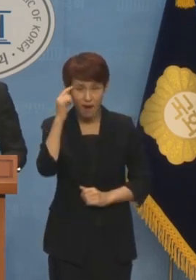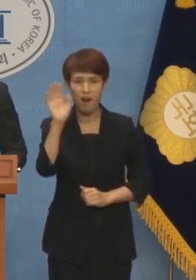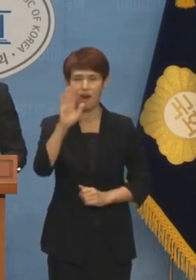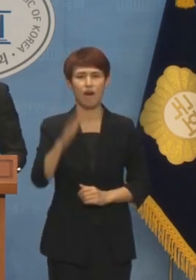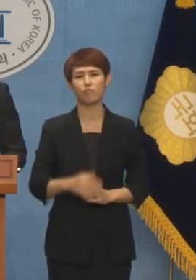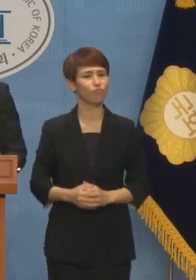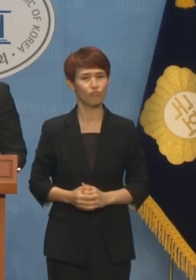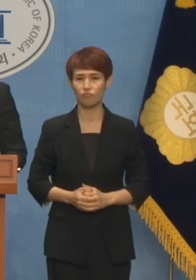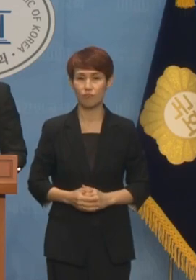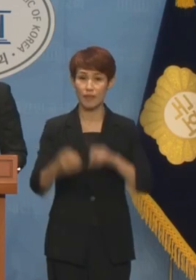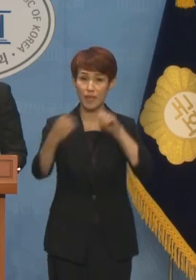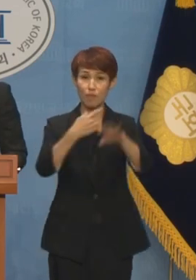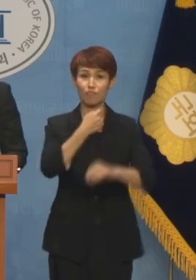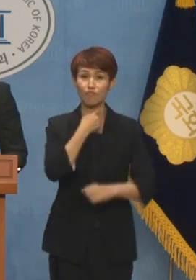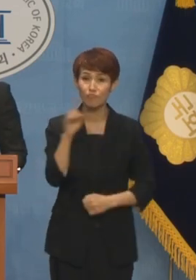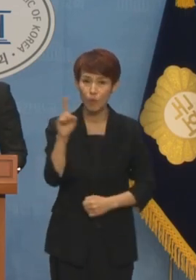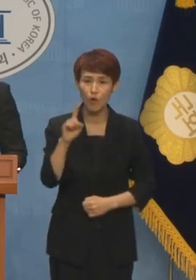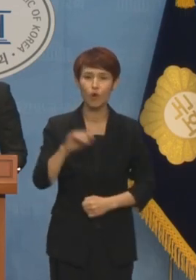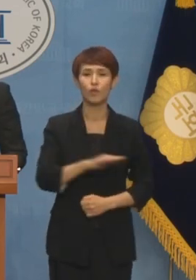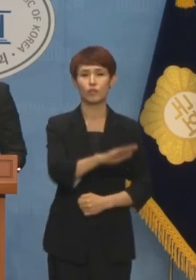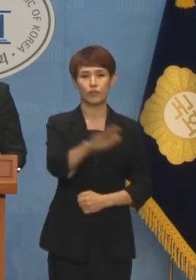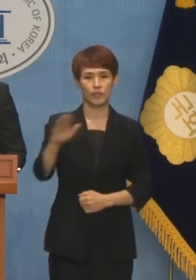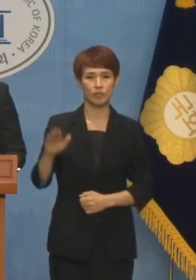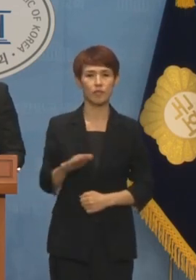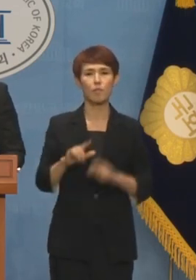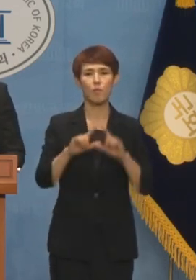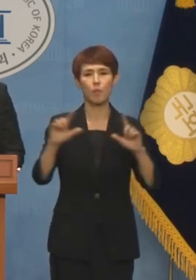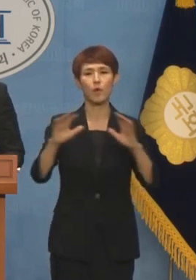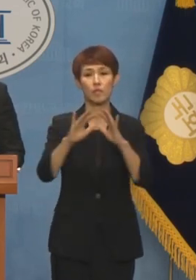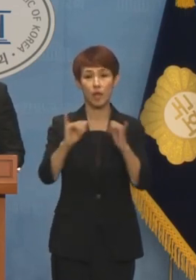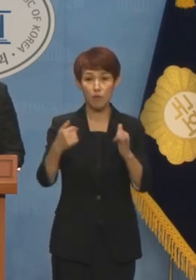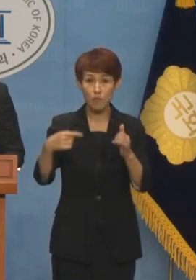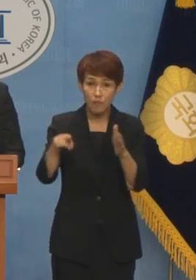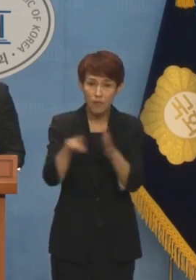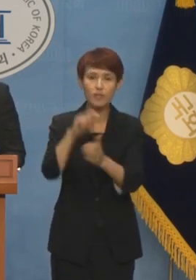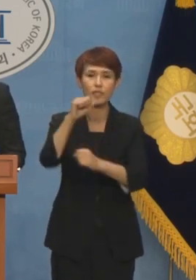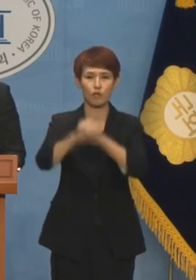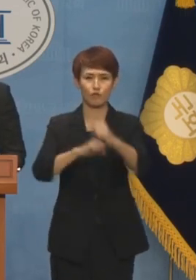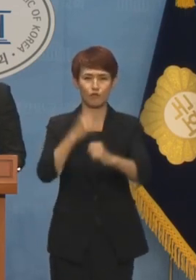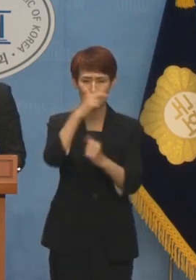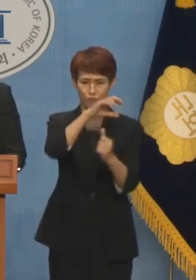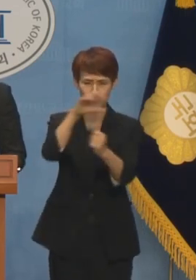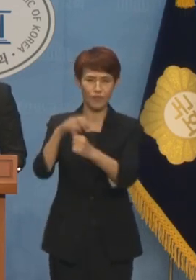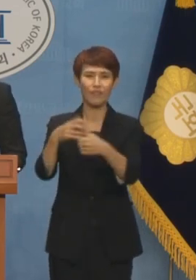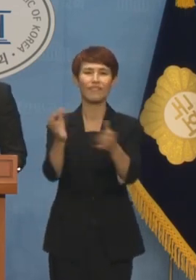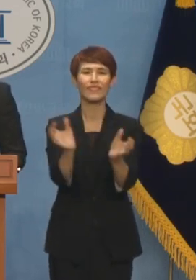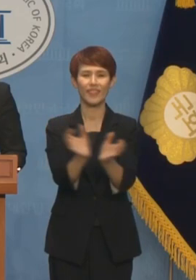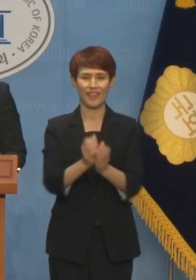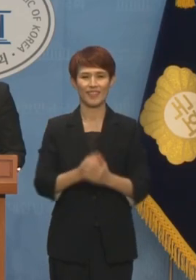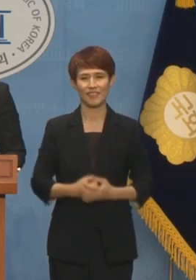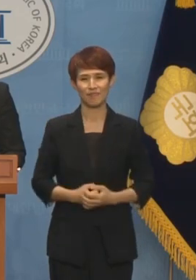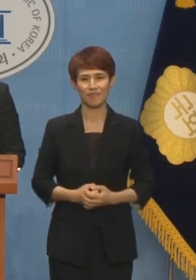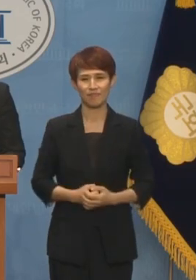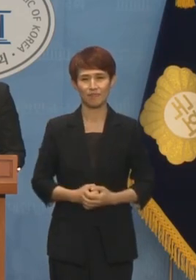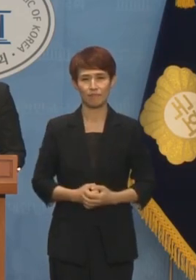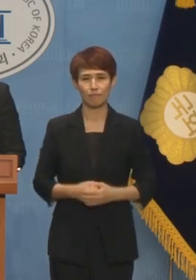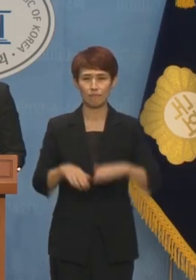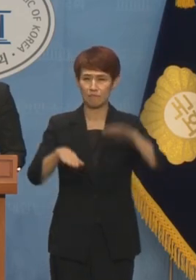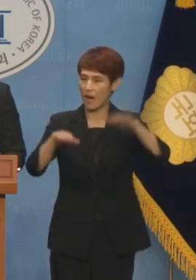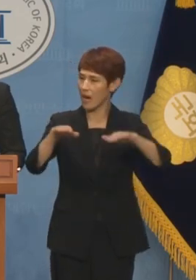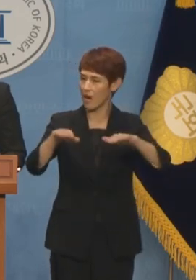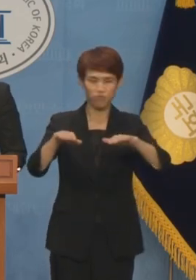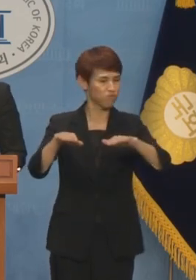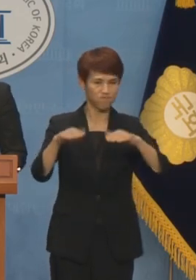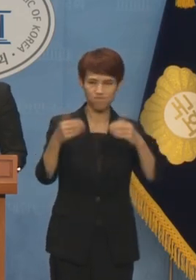일말의 주저없이 답하겠습니다. 우리는 평범한 사람들의 자유를 지키는 정당이라고 말입니다. 불공정에